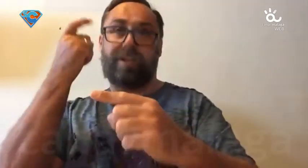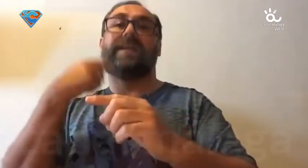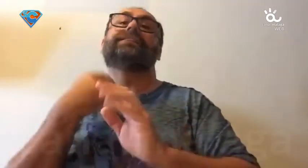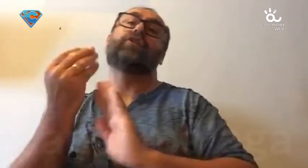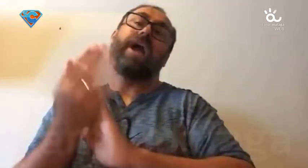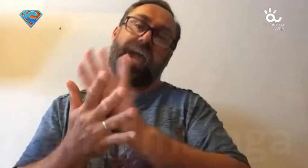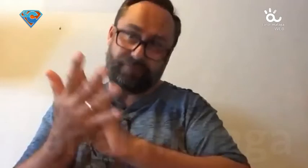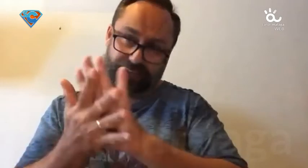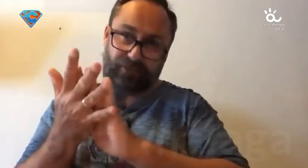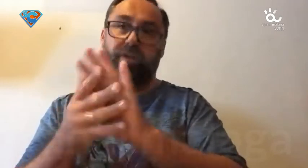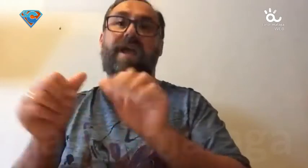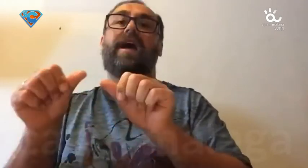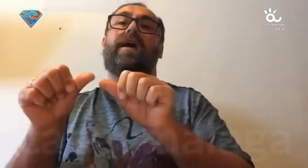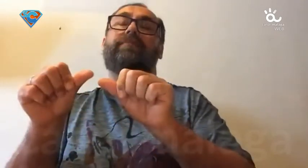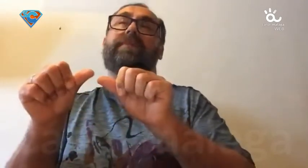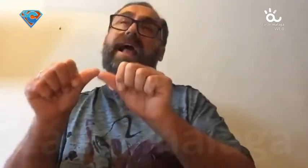este caso,